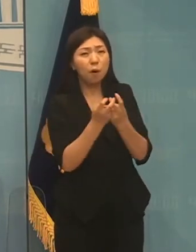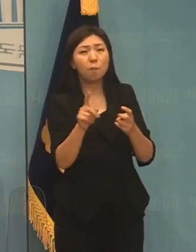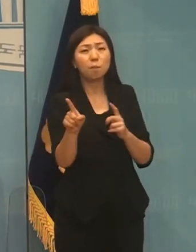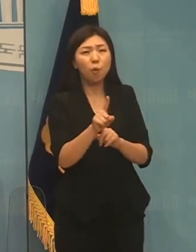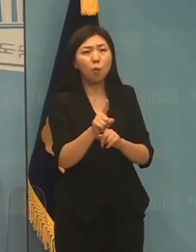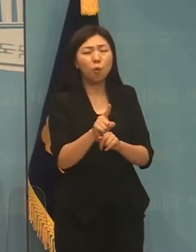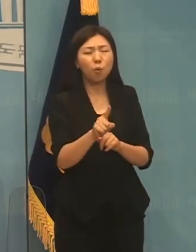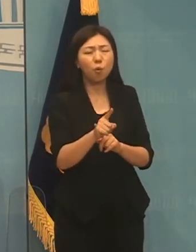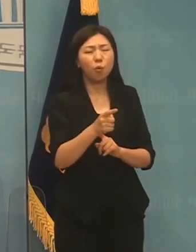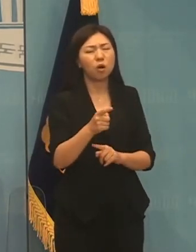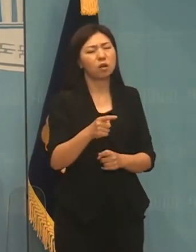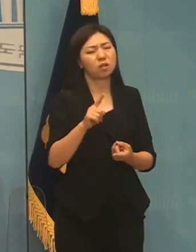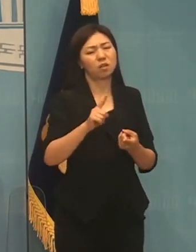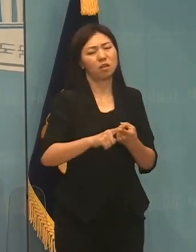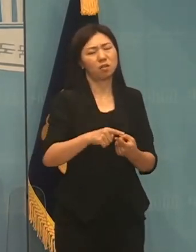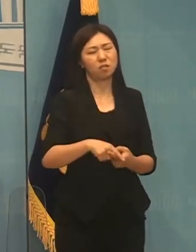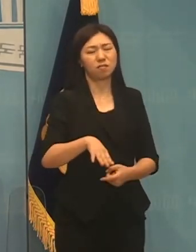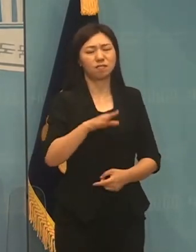없습니다.